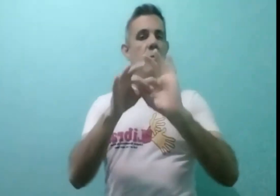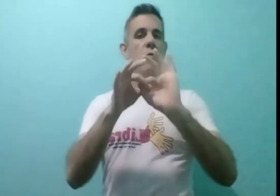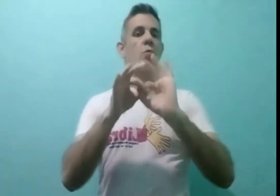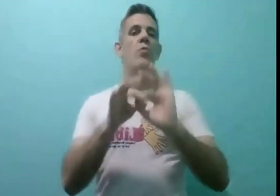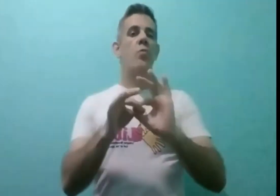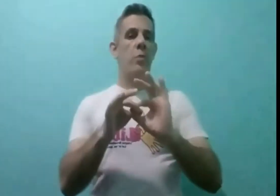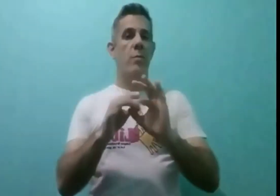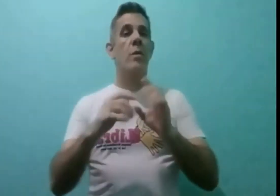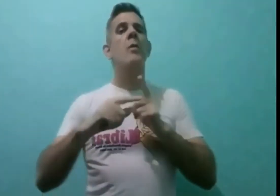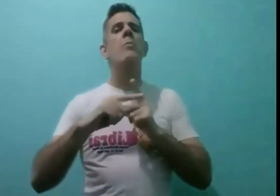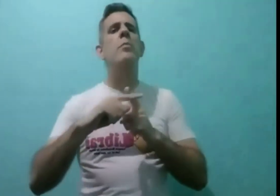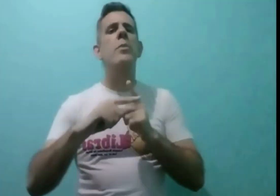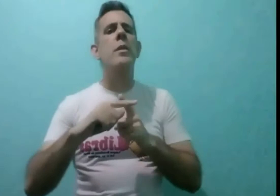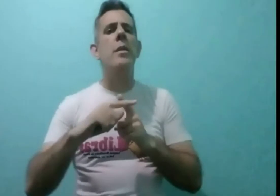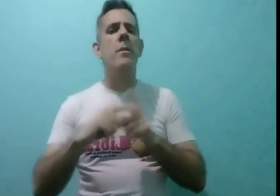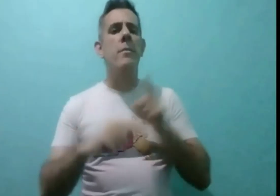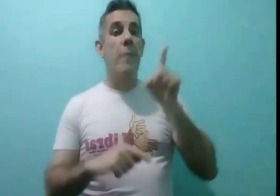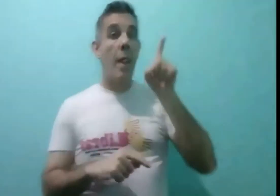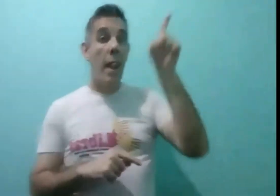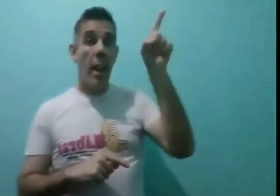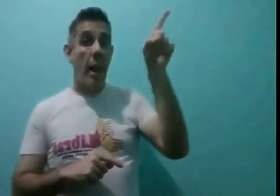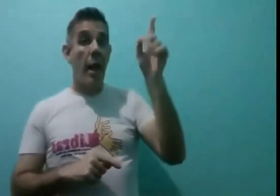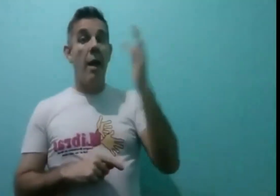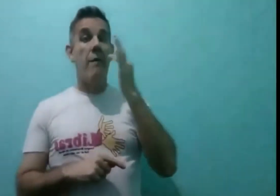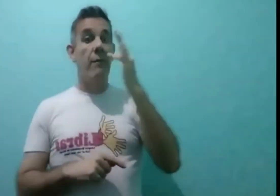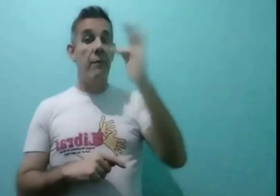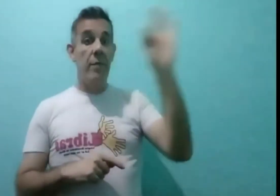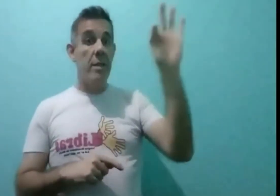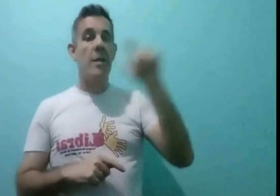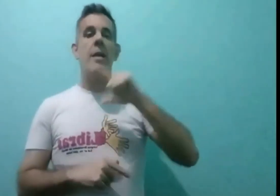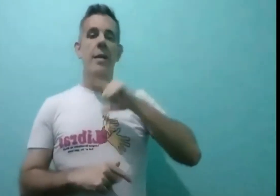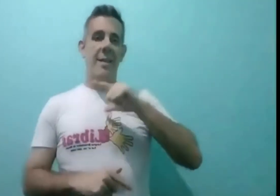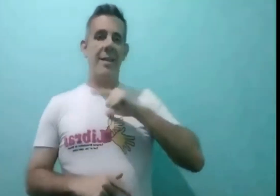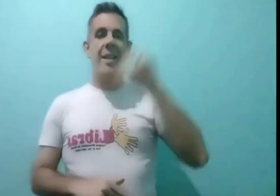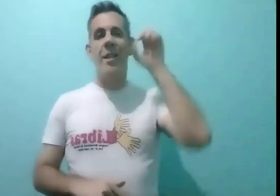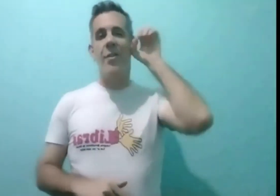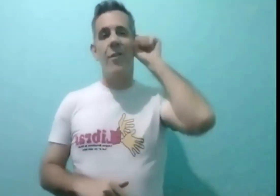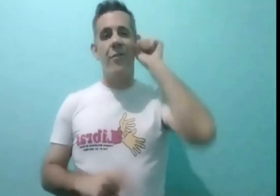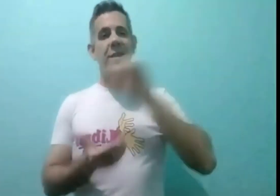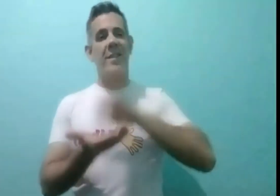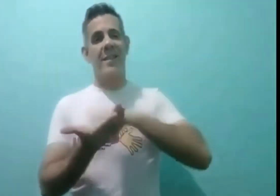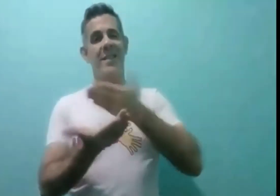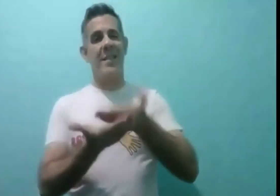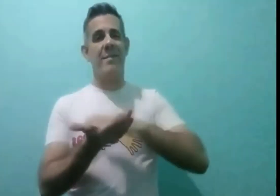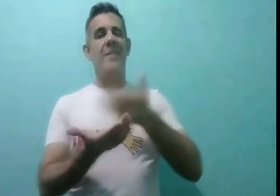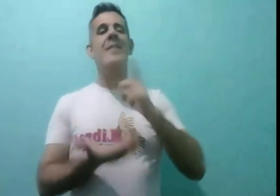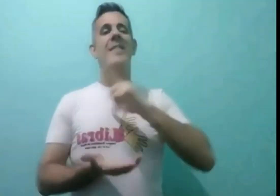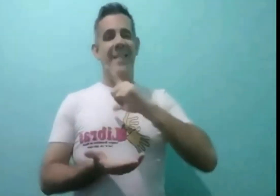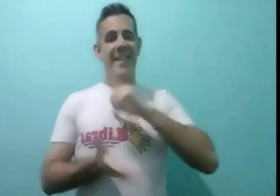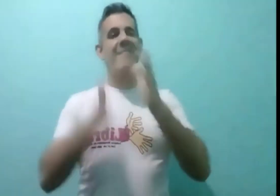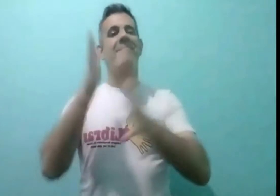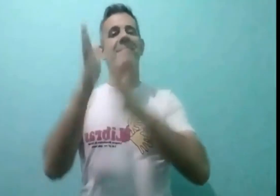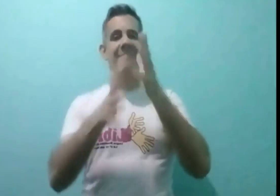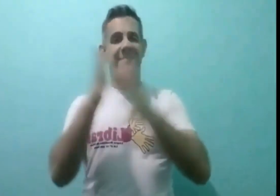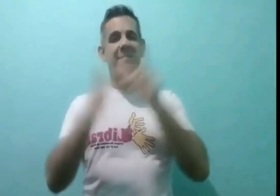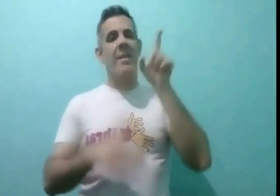Rui e termos um trabalho conjunto, um trabalho em que as partes estão envolvidas, quer seja surdo, quer seja